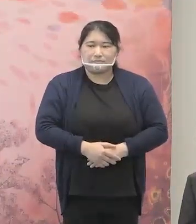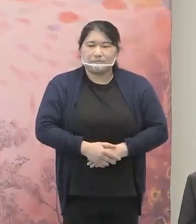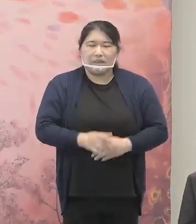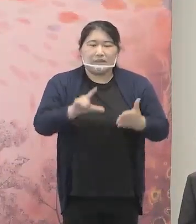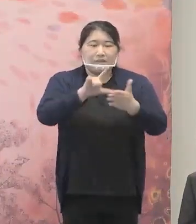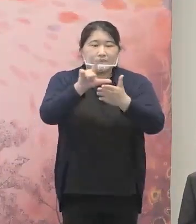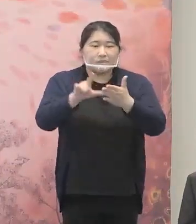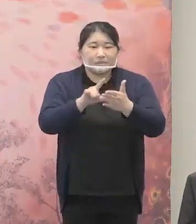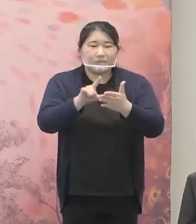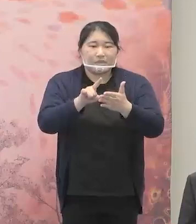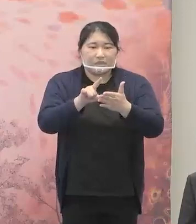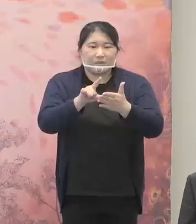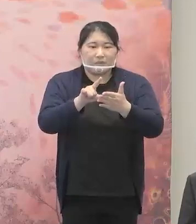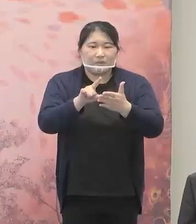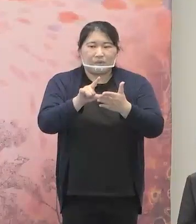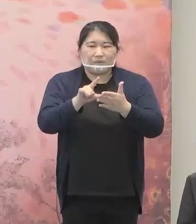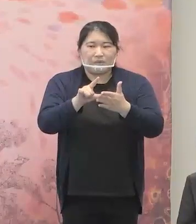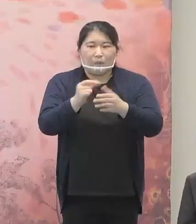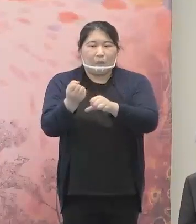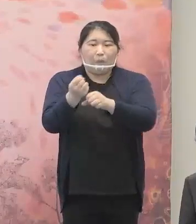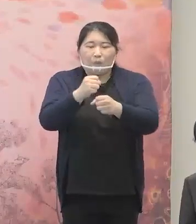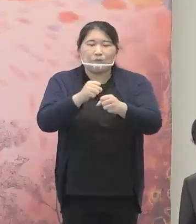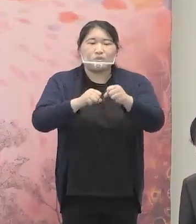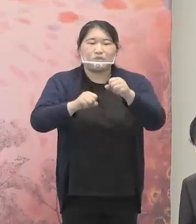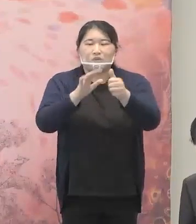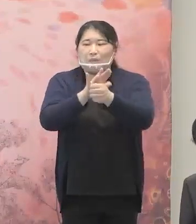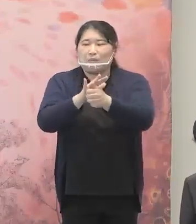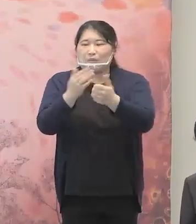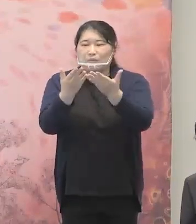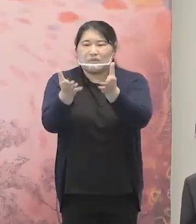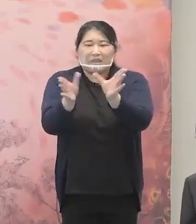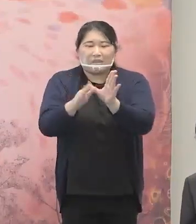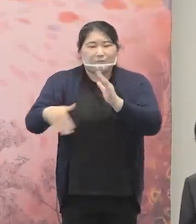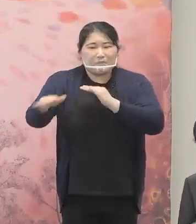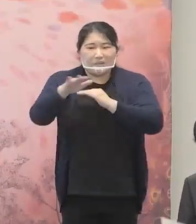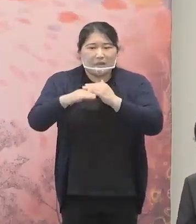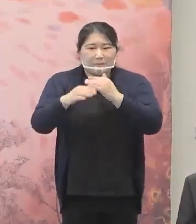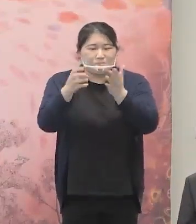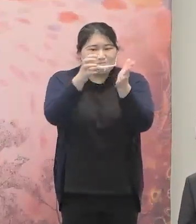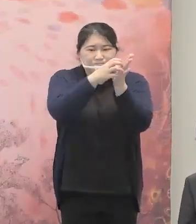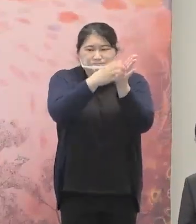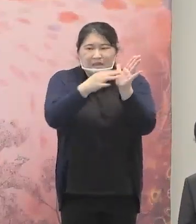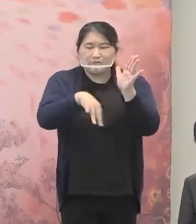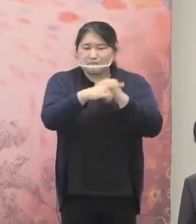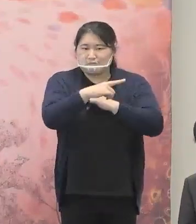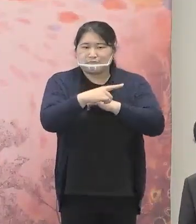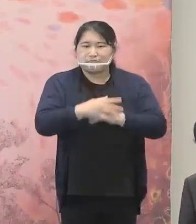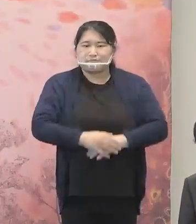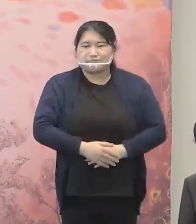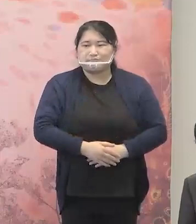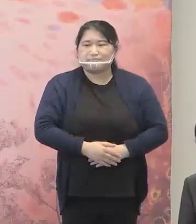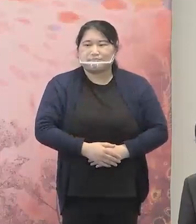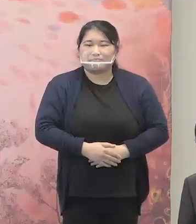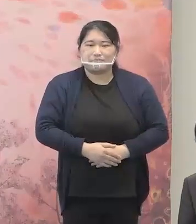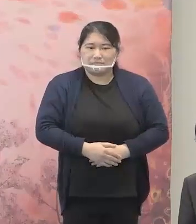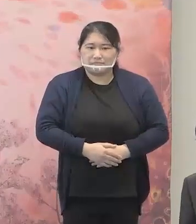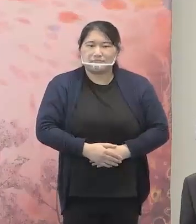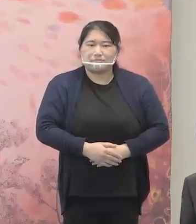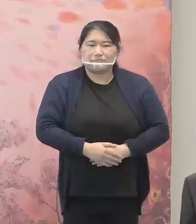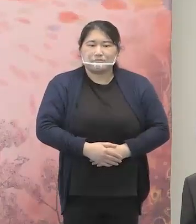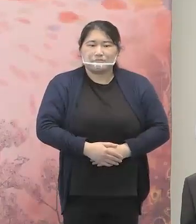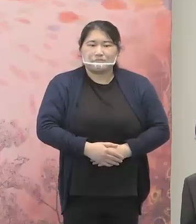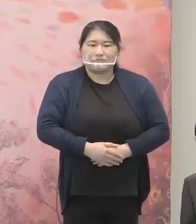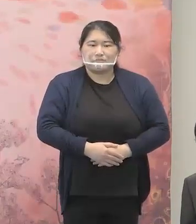こし協力隊の皆様の写真も借りておりますけれども、 パーソナリティ、曜日別のパーソナリティ